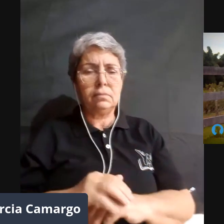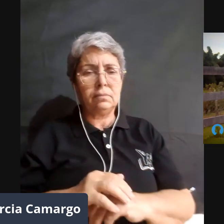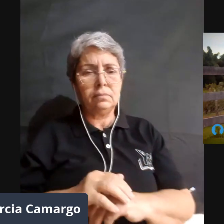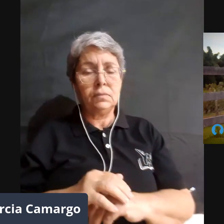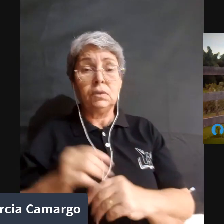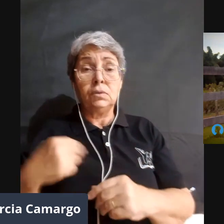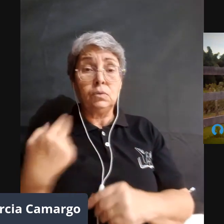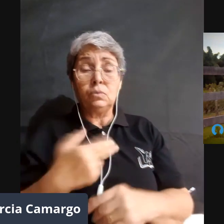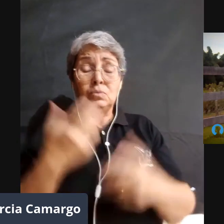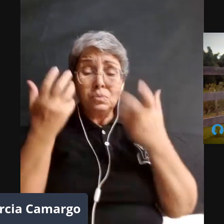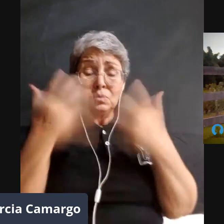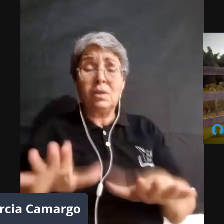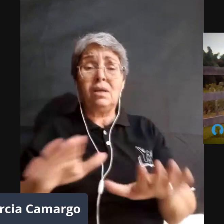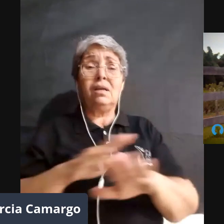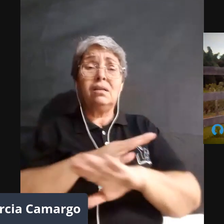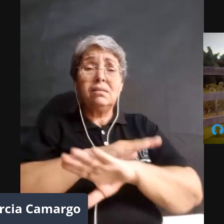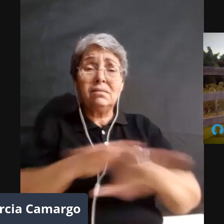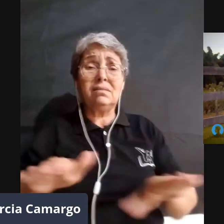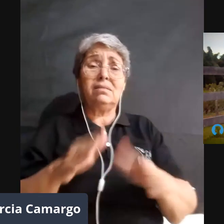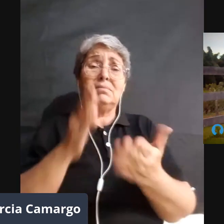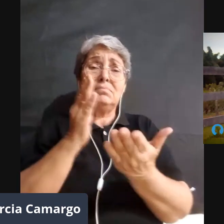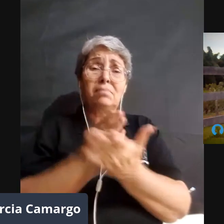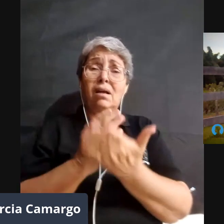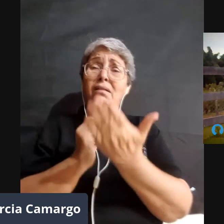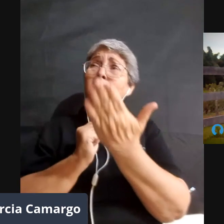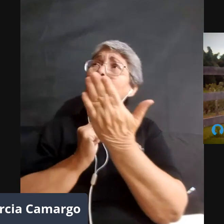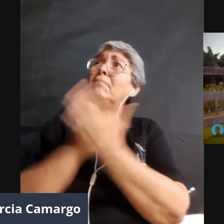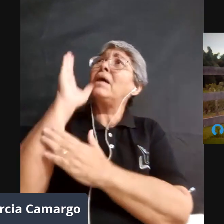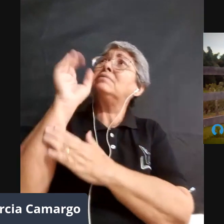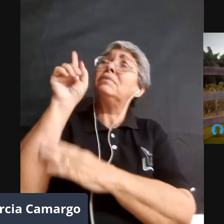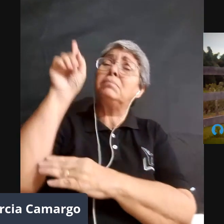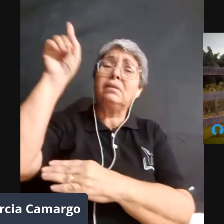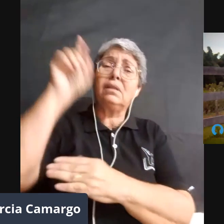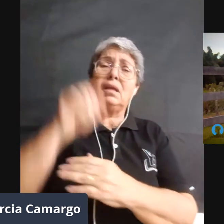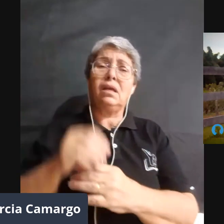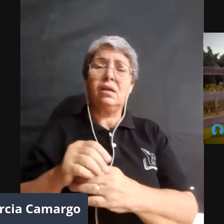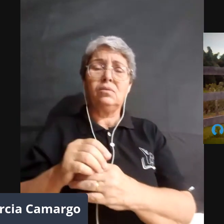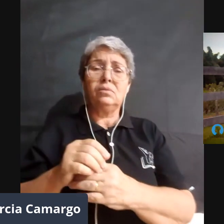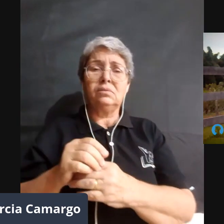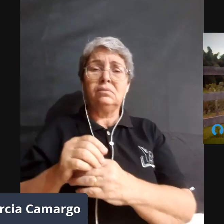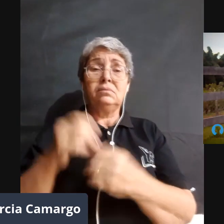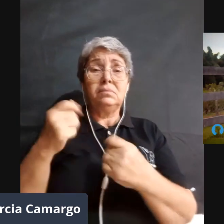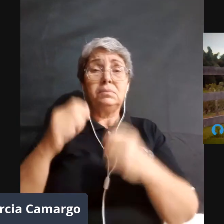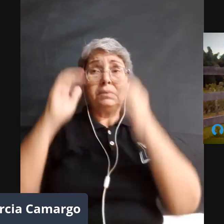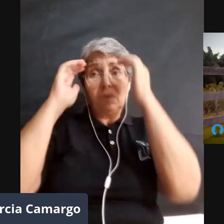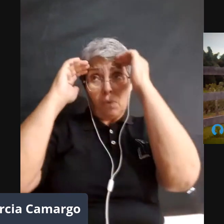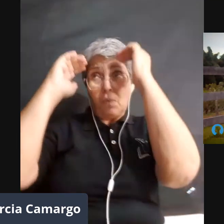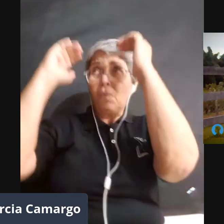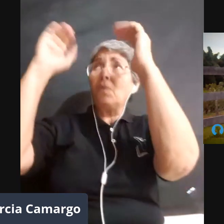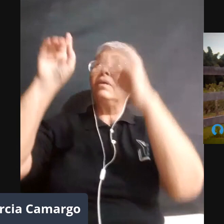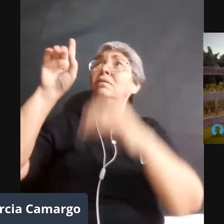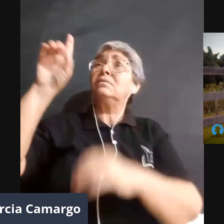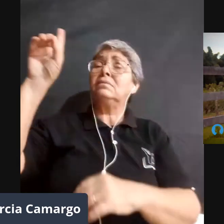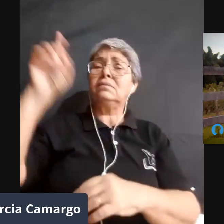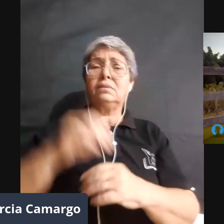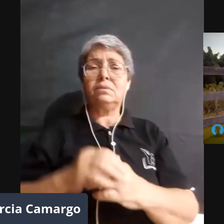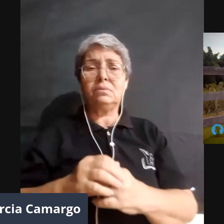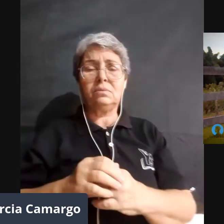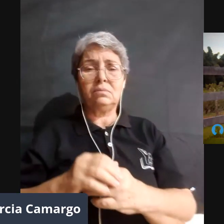andar em desonra a Deus. Meus irmãos, nós não devemos ter medo de enfrentar a verdade a nosso